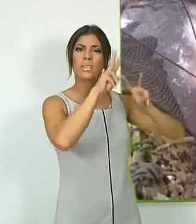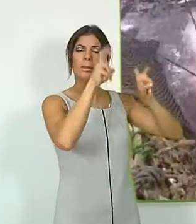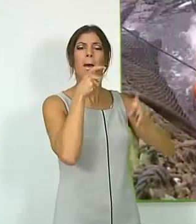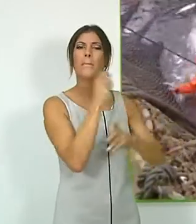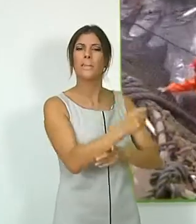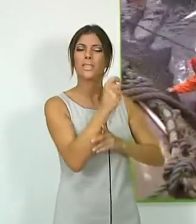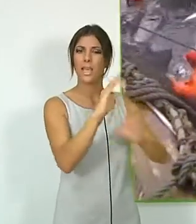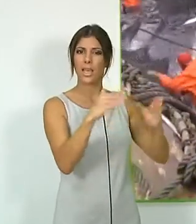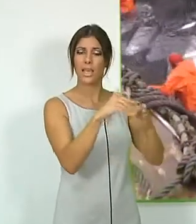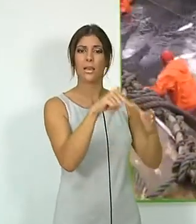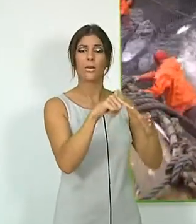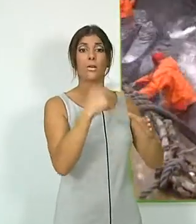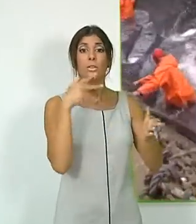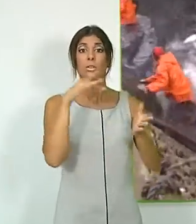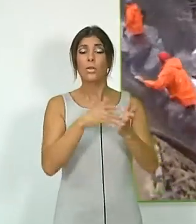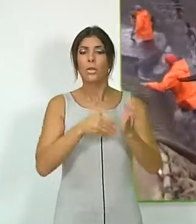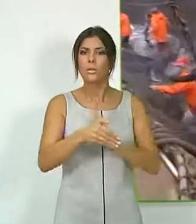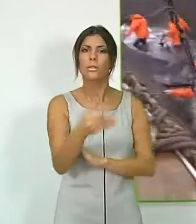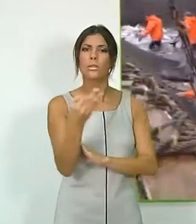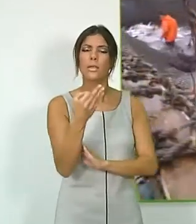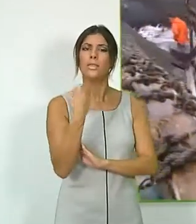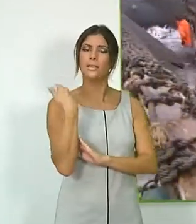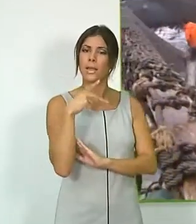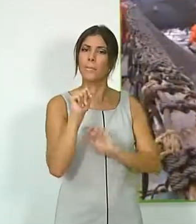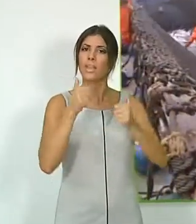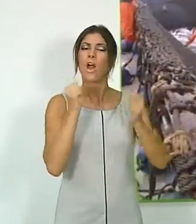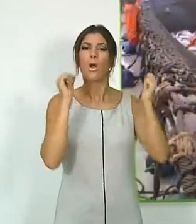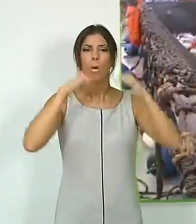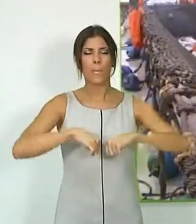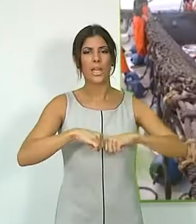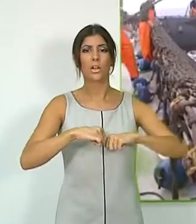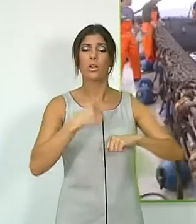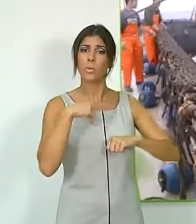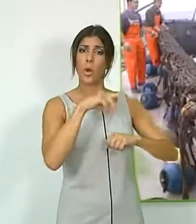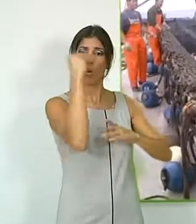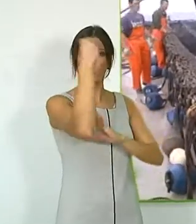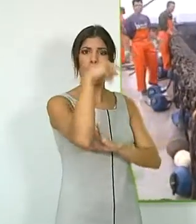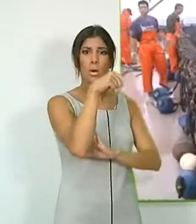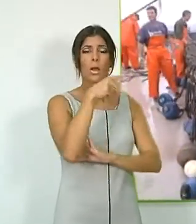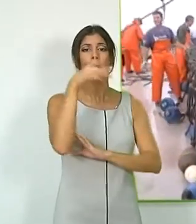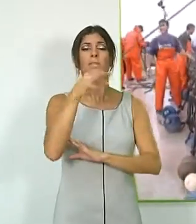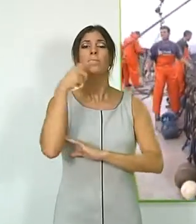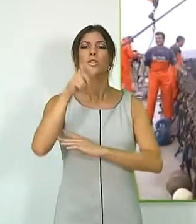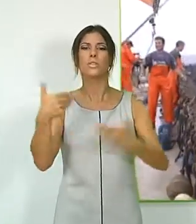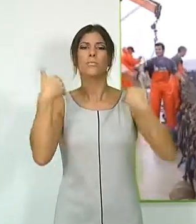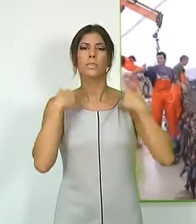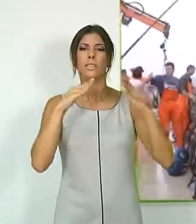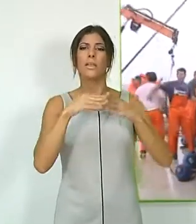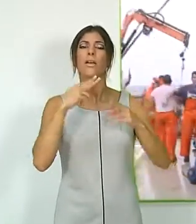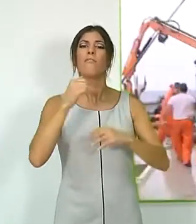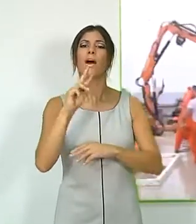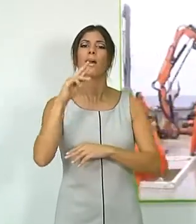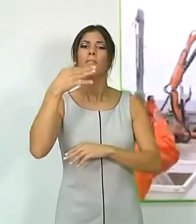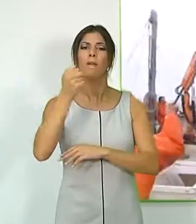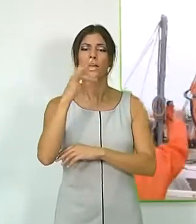sector pesquero. En vista de que el próximo marzo se cumple el convenio de pesca con Marruecos, el patrón mayor de la Cofradía de Pescadores de Barbate